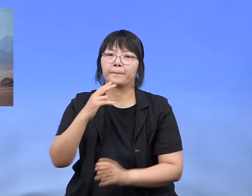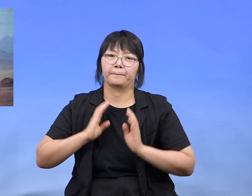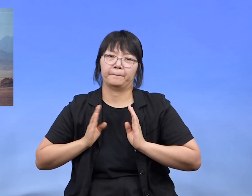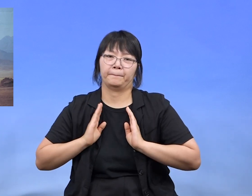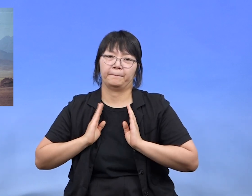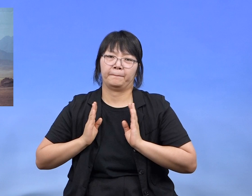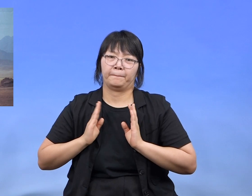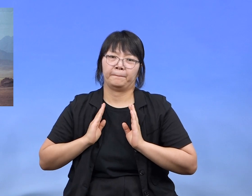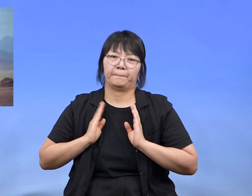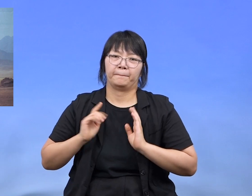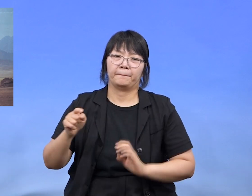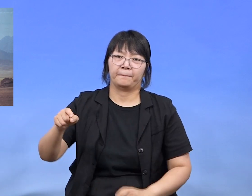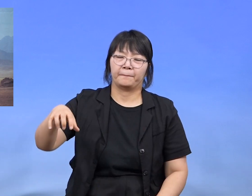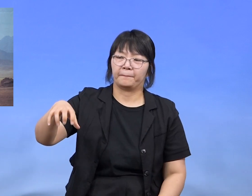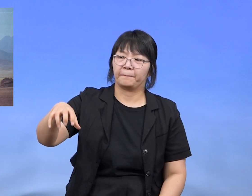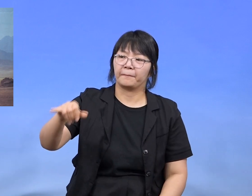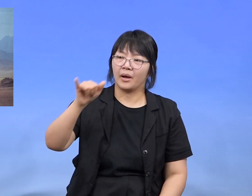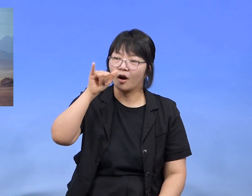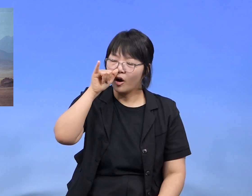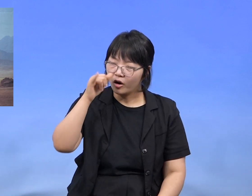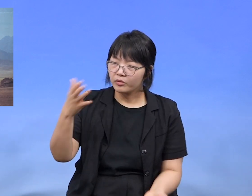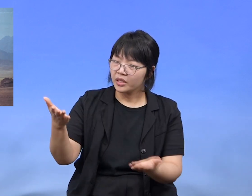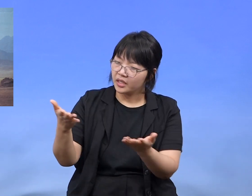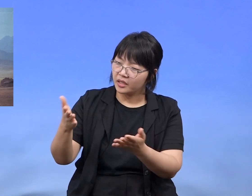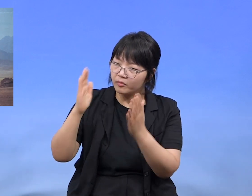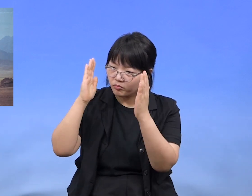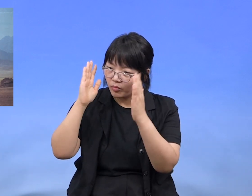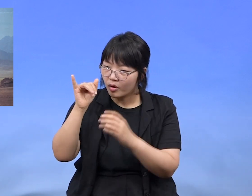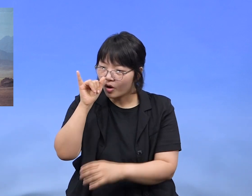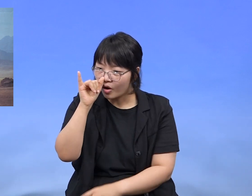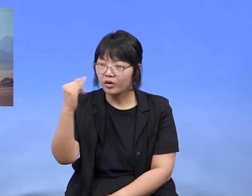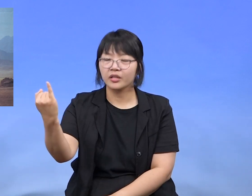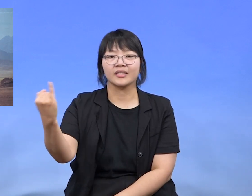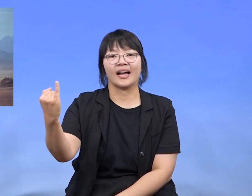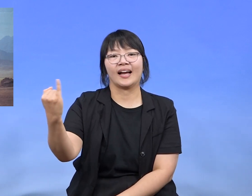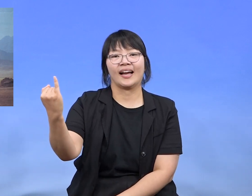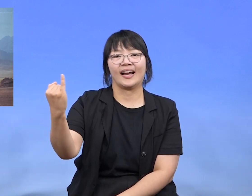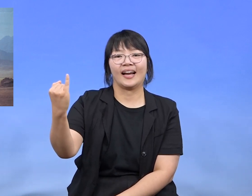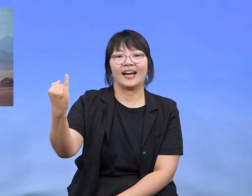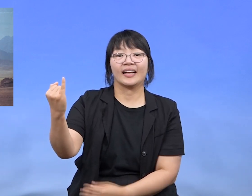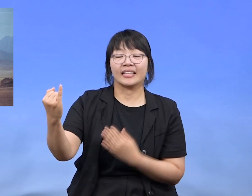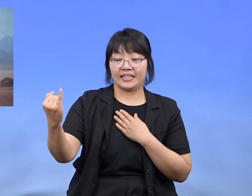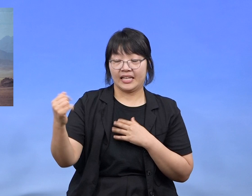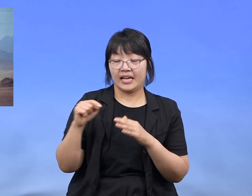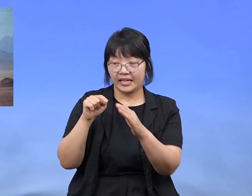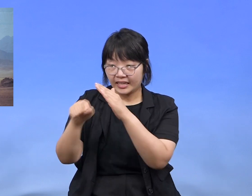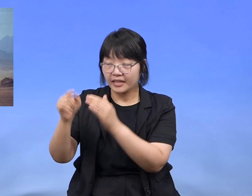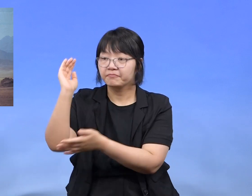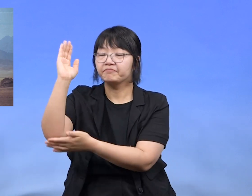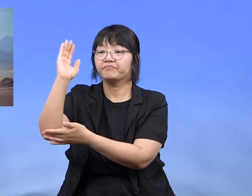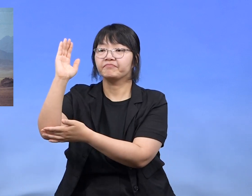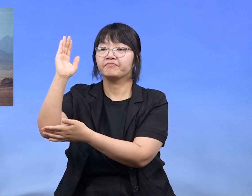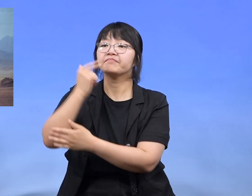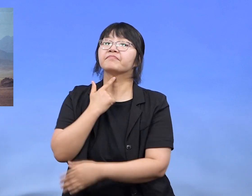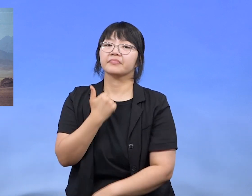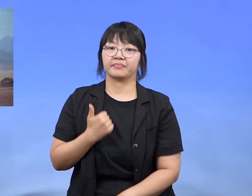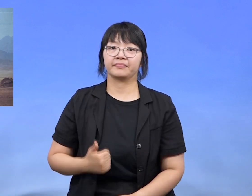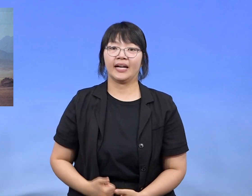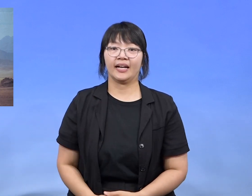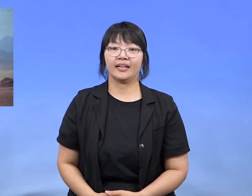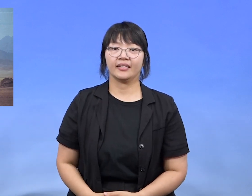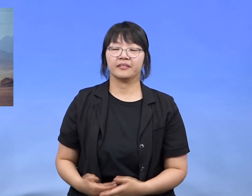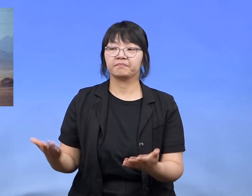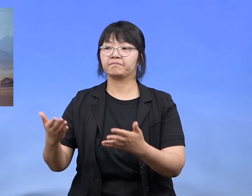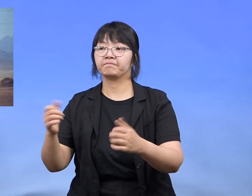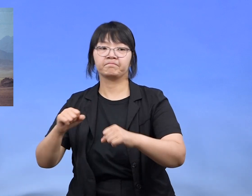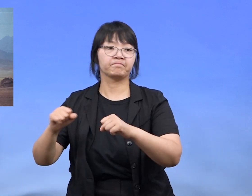여기서 멀지 않은 연초 제조창이라는 곳에 거기 가서 제가 설교하고 이렇게